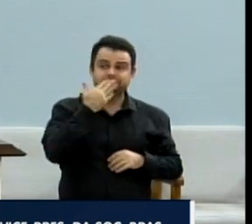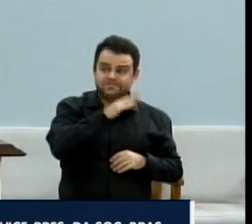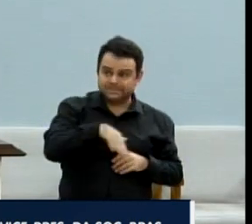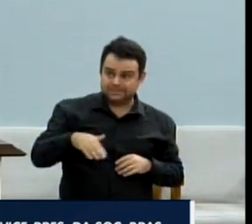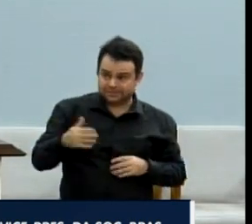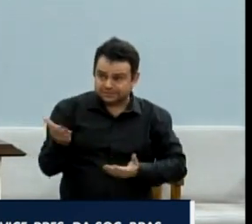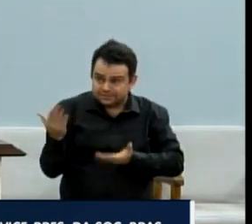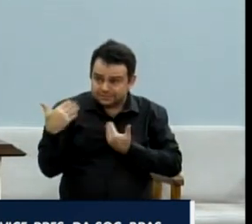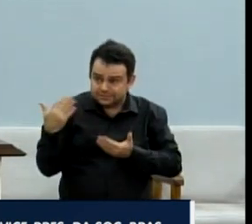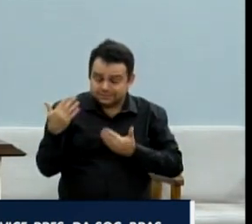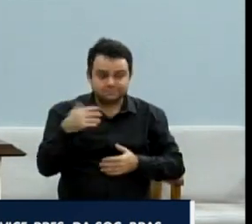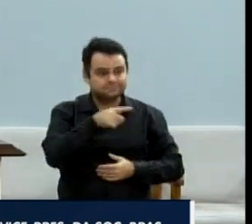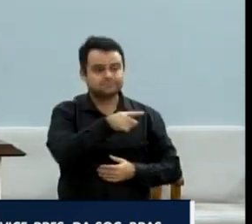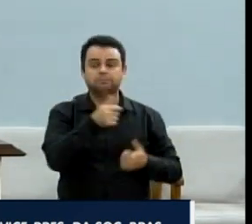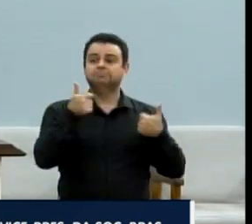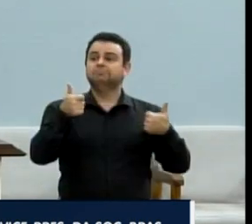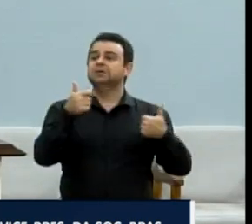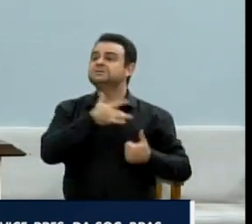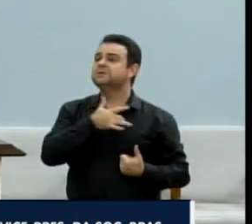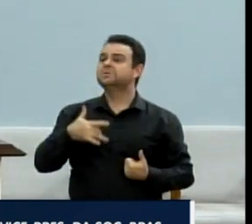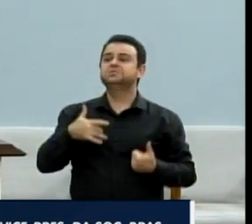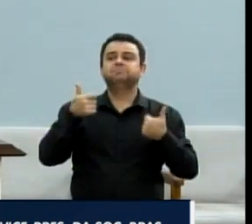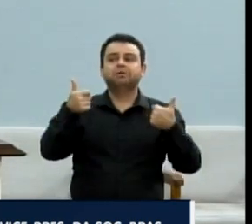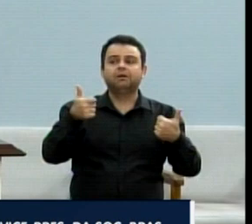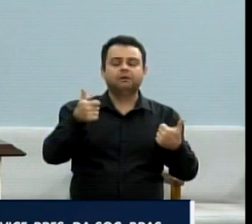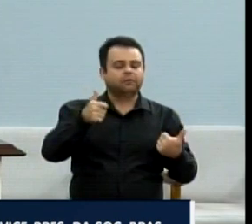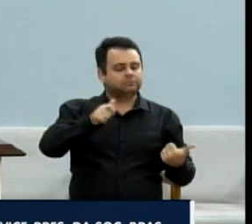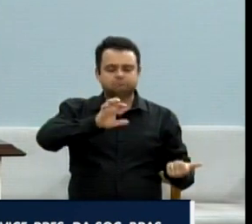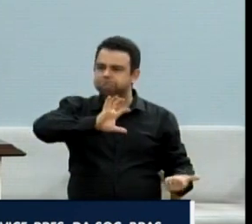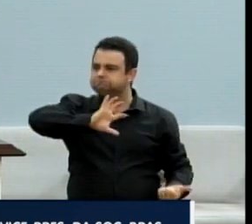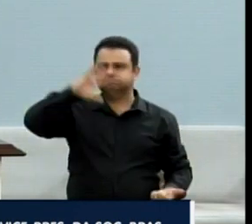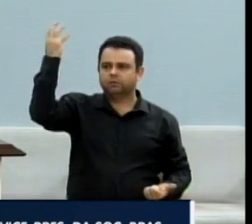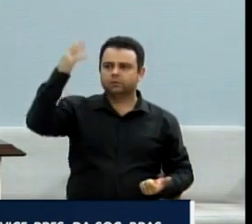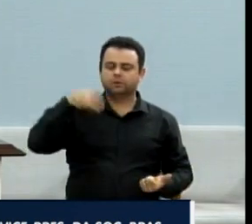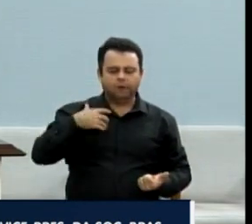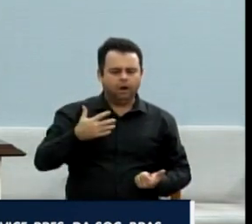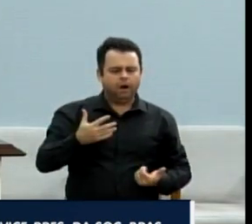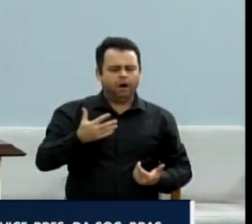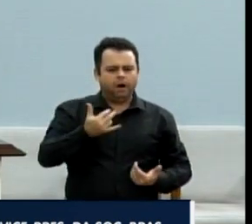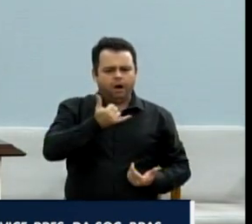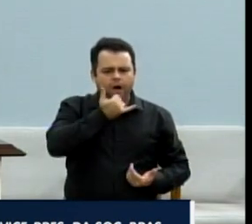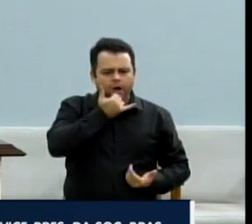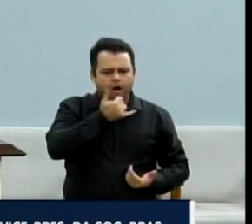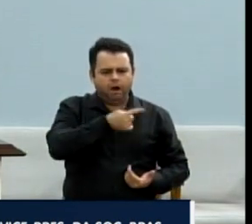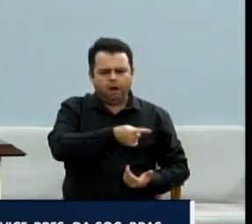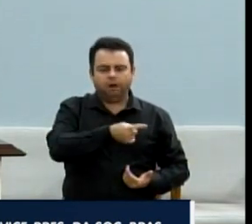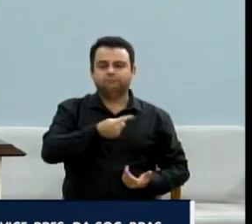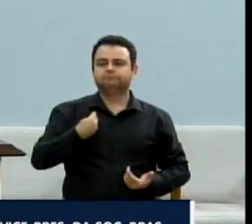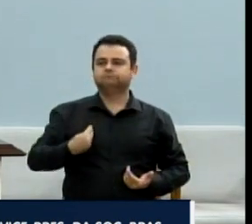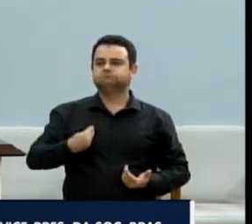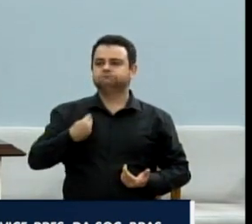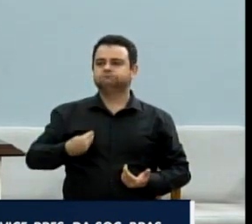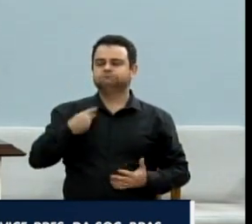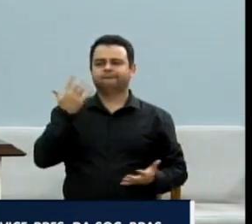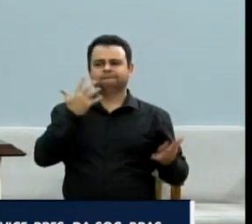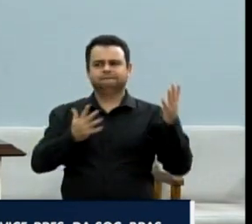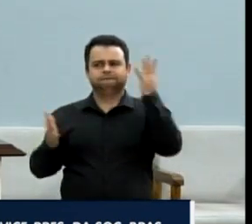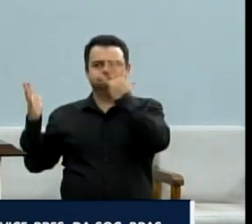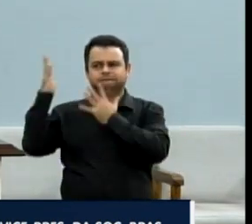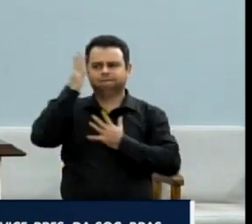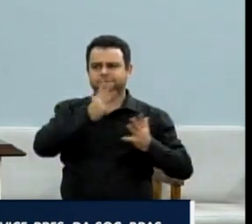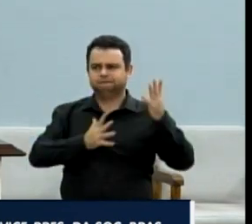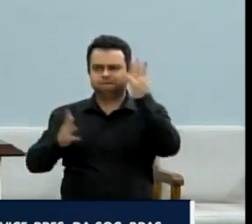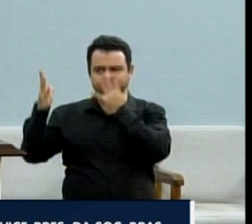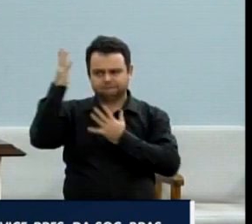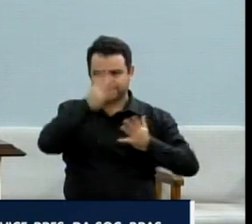até ontem, totalmente saudáveis e, em questão de poucos dias, mudam totalmente as suas vidas.